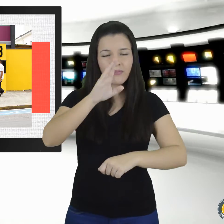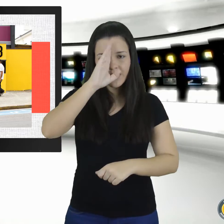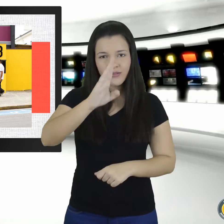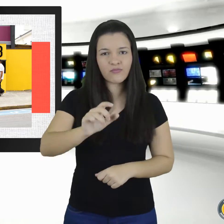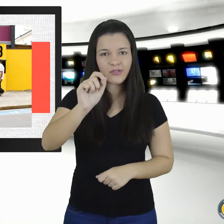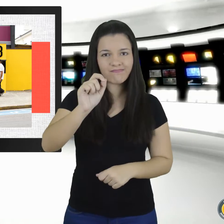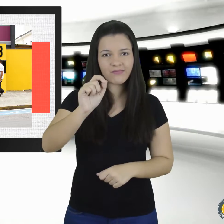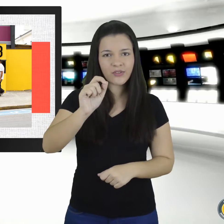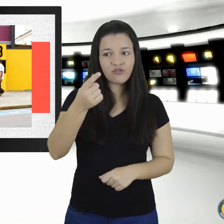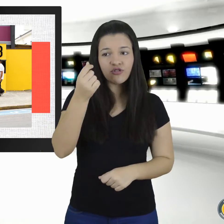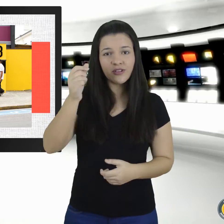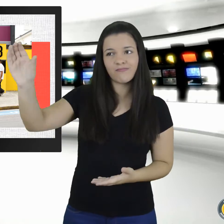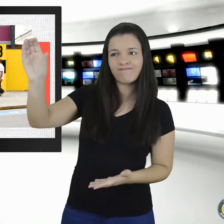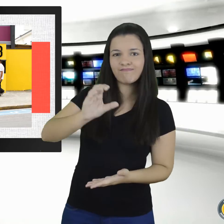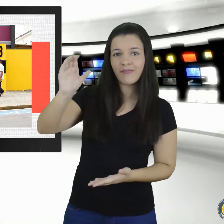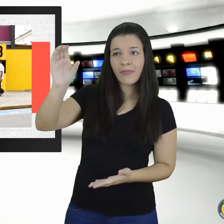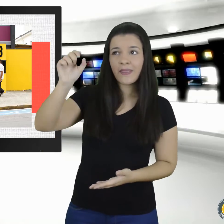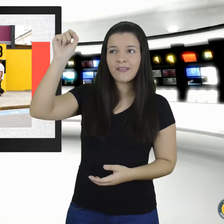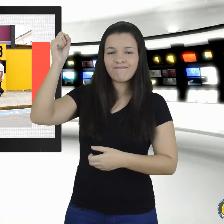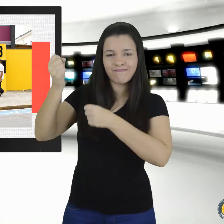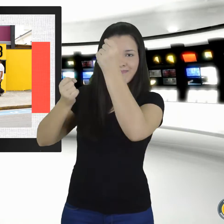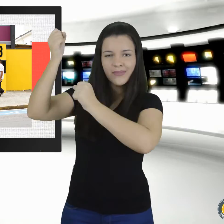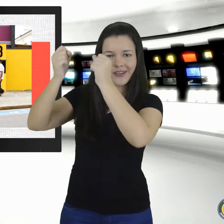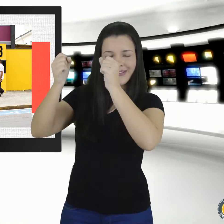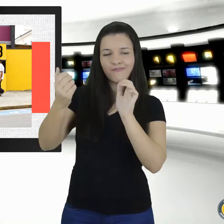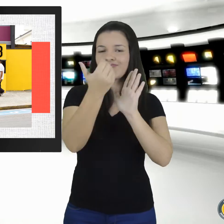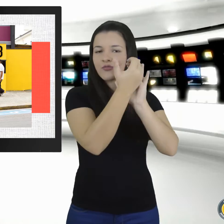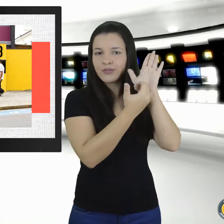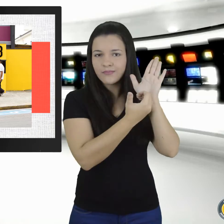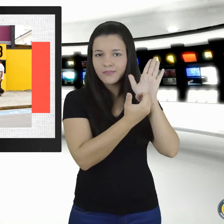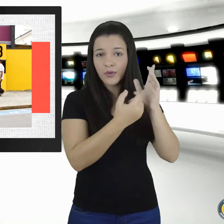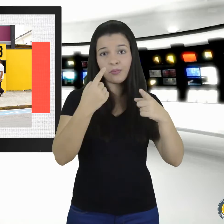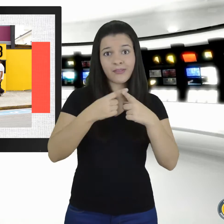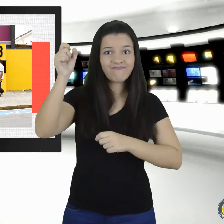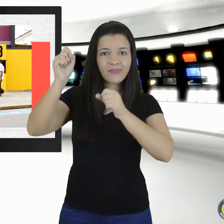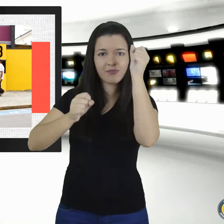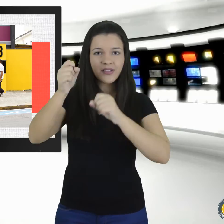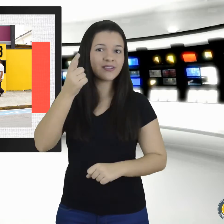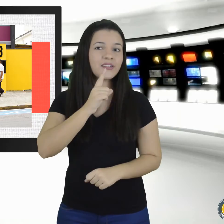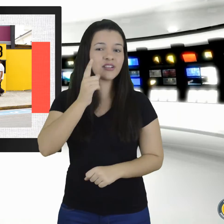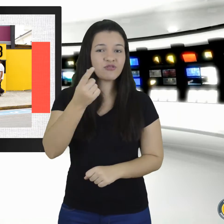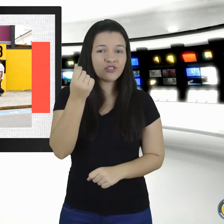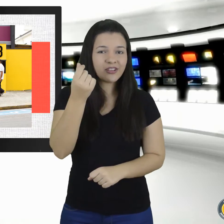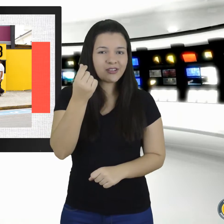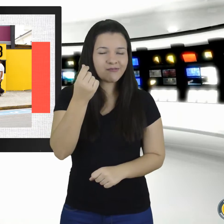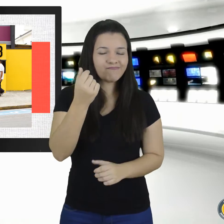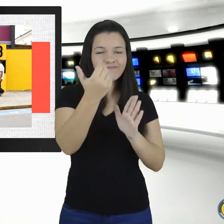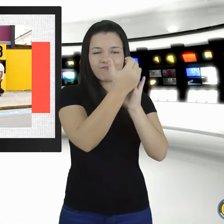no que se refere às doações feitas por empresas. Com lucros mais baixos, devido